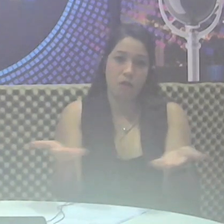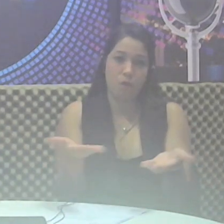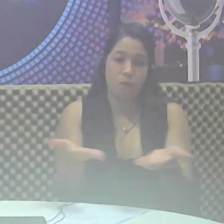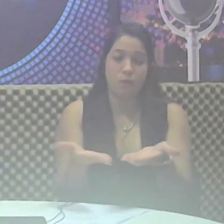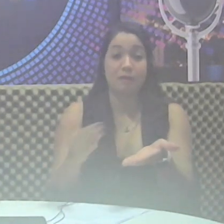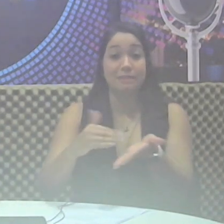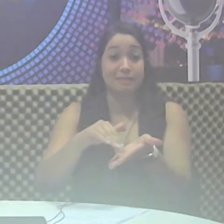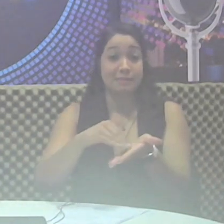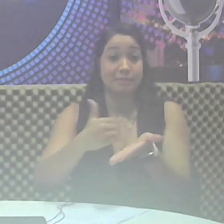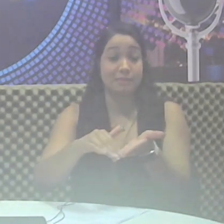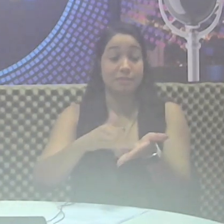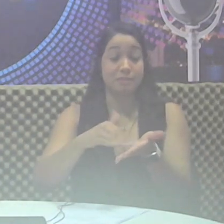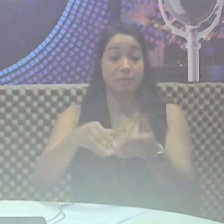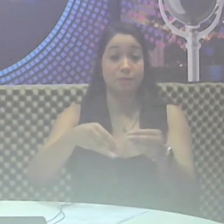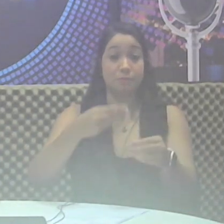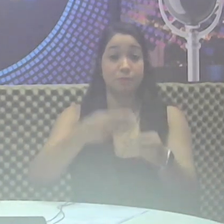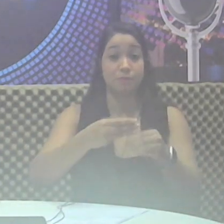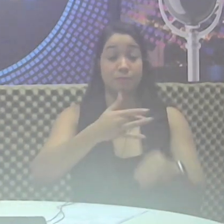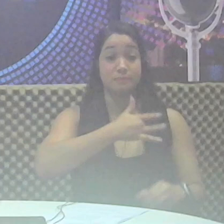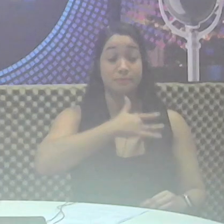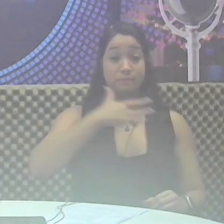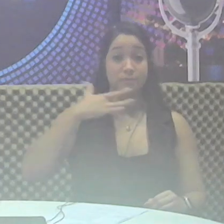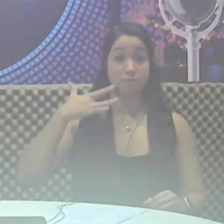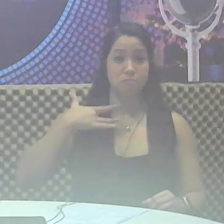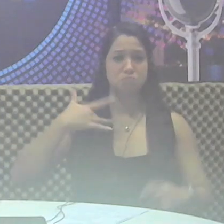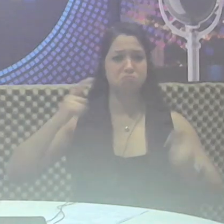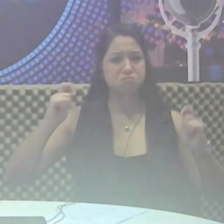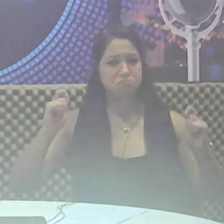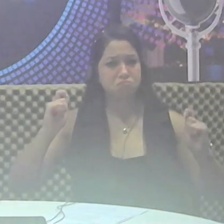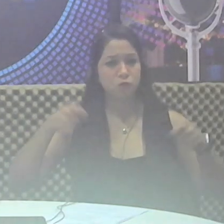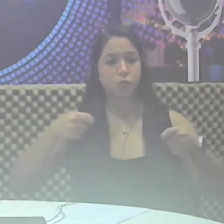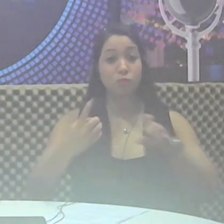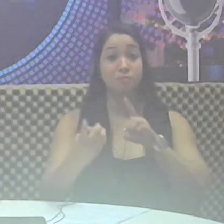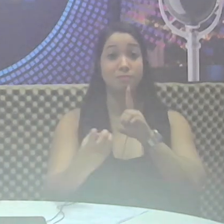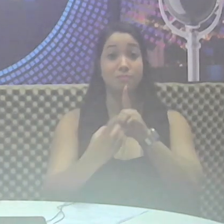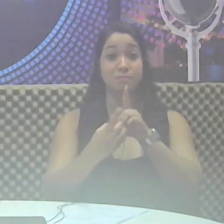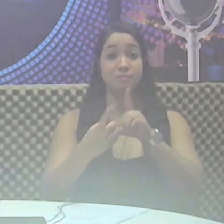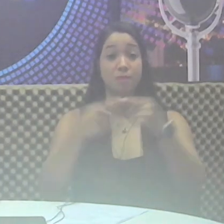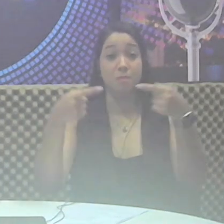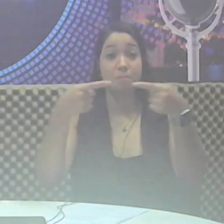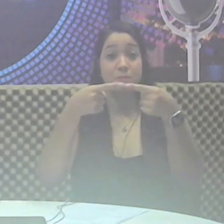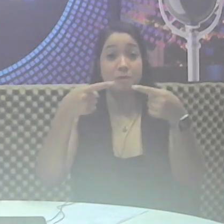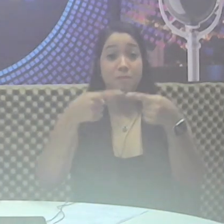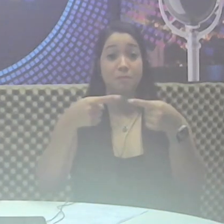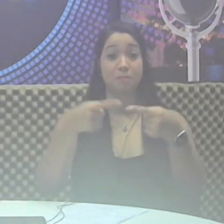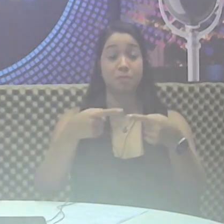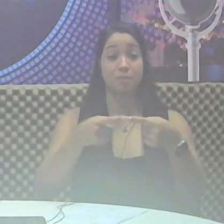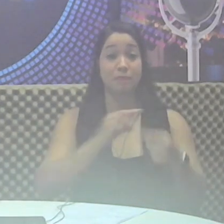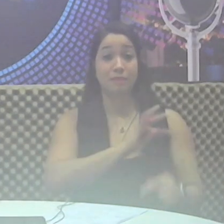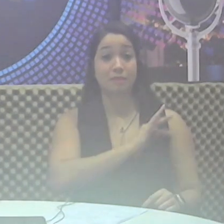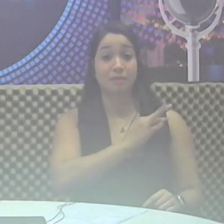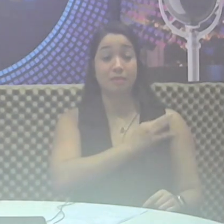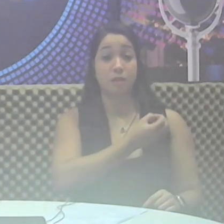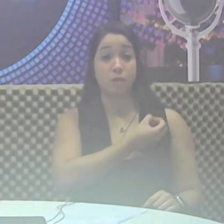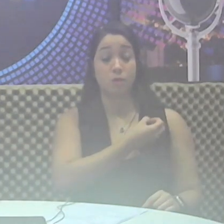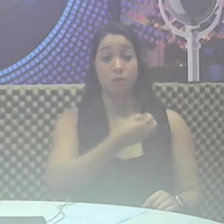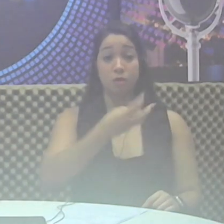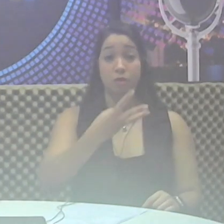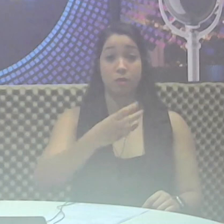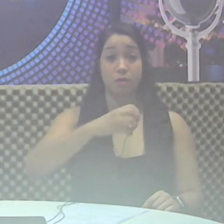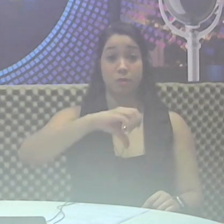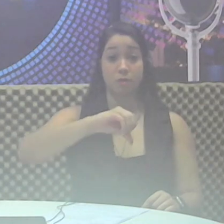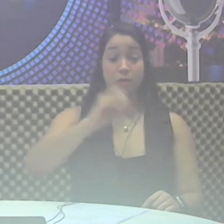pela Secretaria Municipal de Saúde, busca garantir o atendimento em conformidade com a nota técnica número